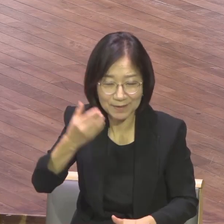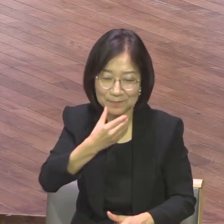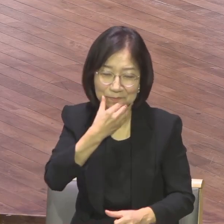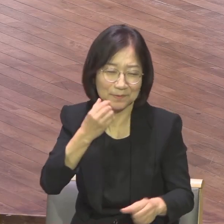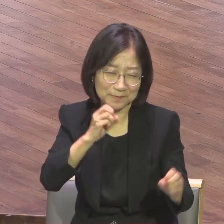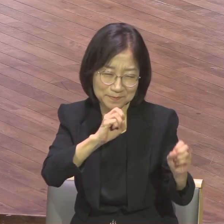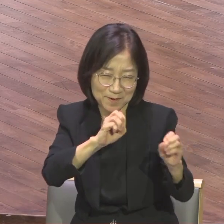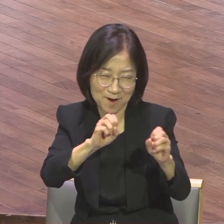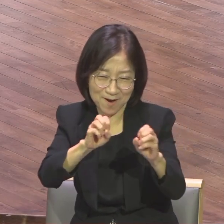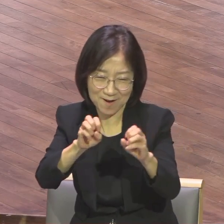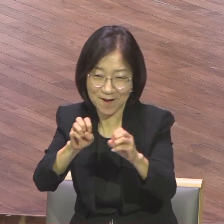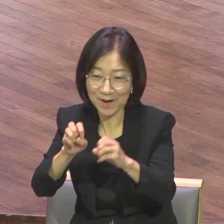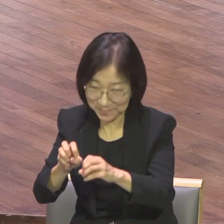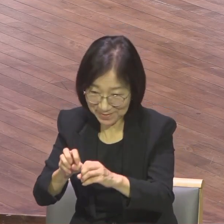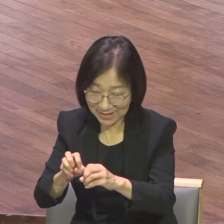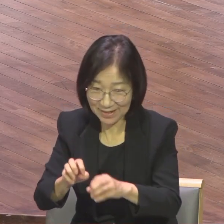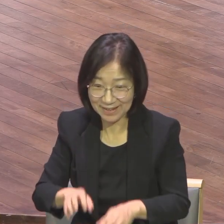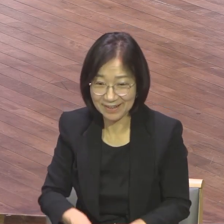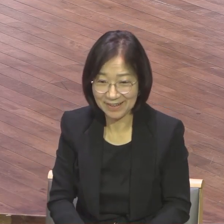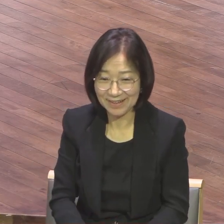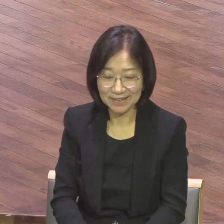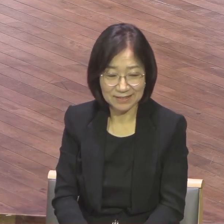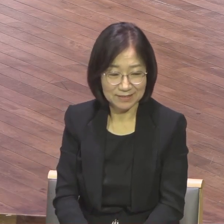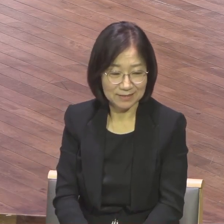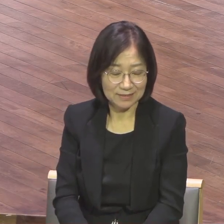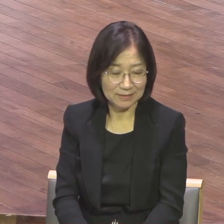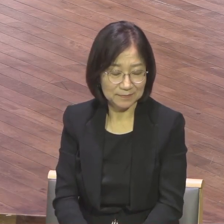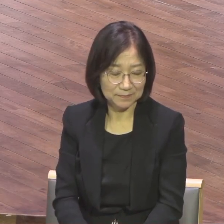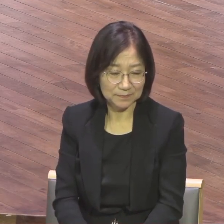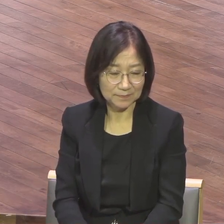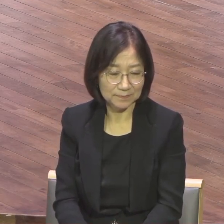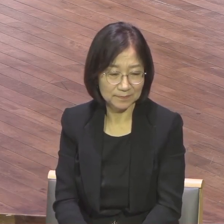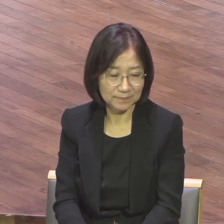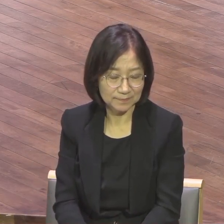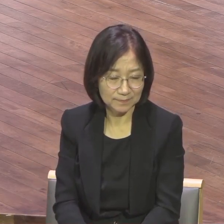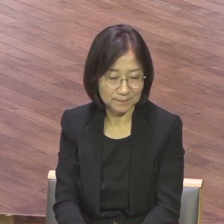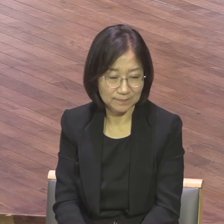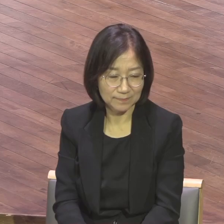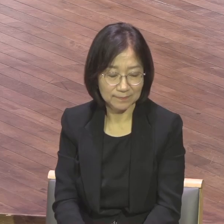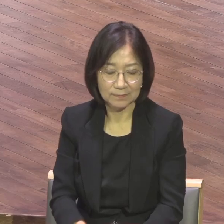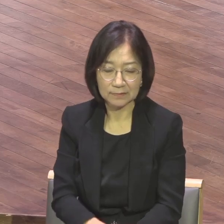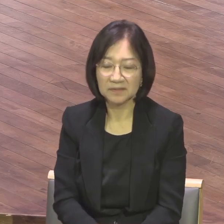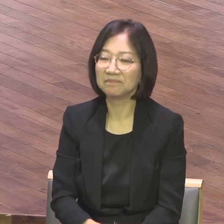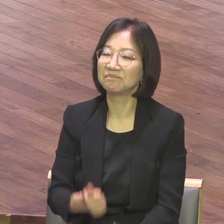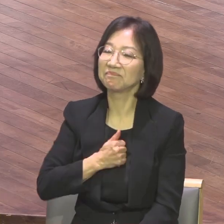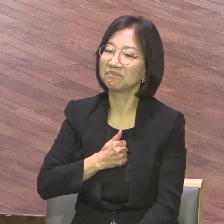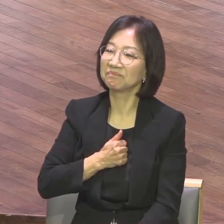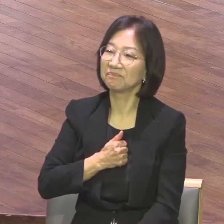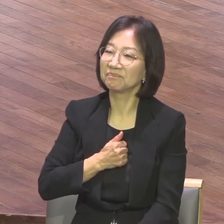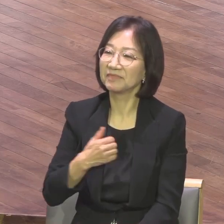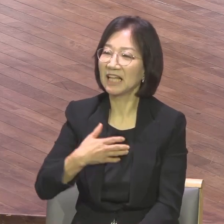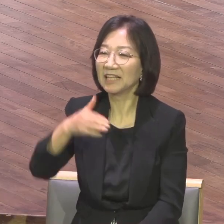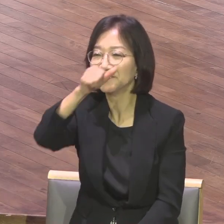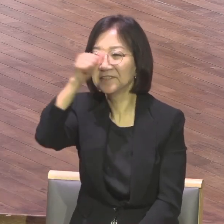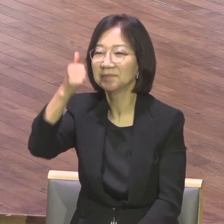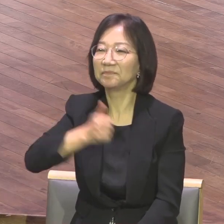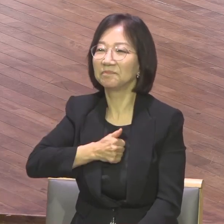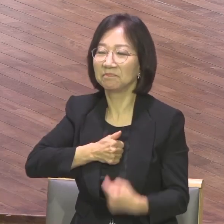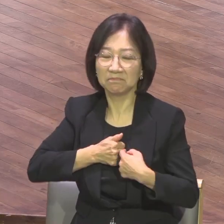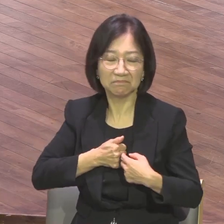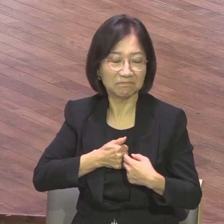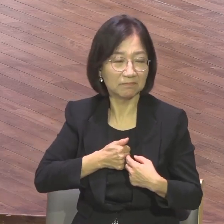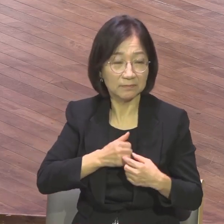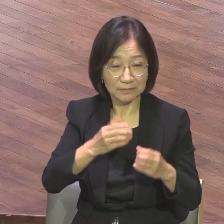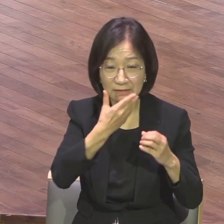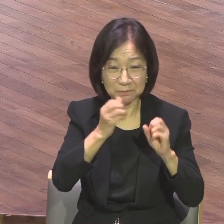생고생합니다. 불신자처럼 고생한다니까요. 있으면 있는 대로 고생하고 없으면 없는 대로 고생하고 그 불신자들 천석을